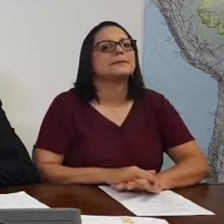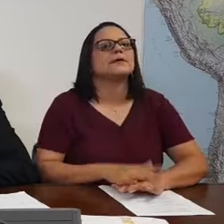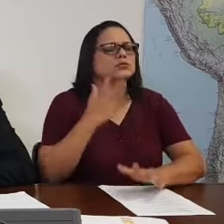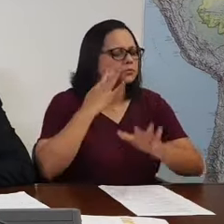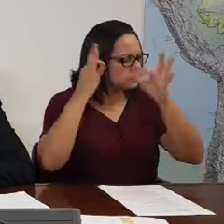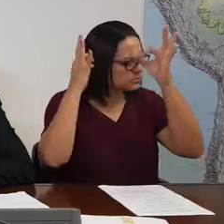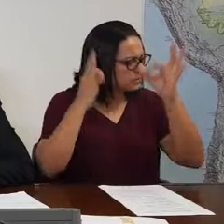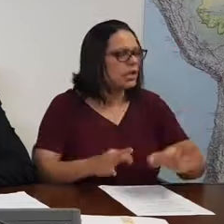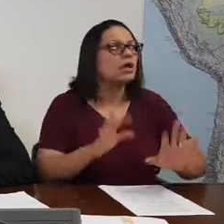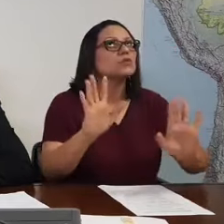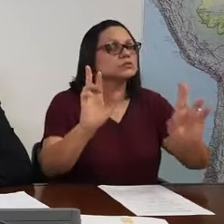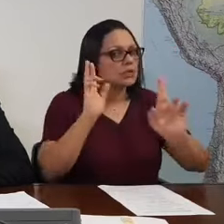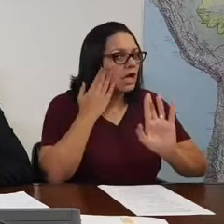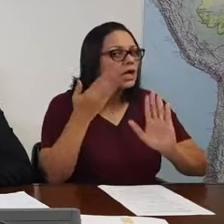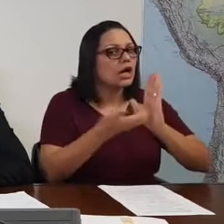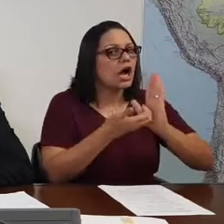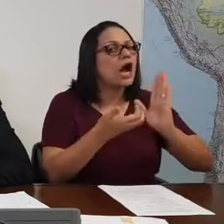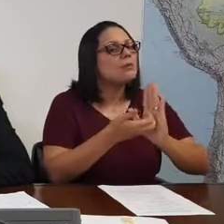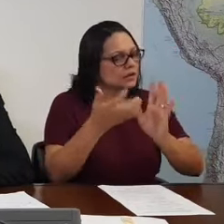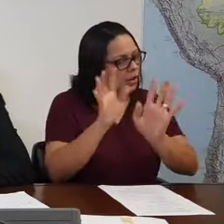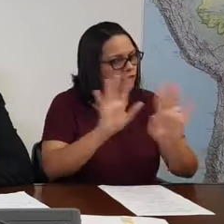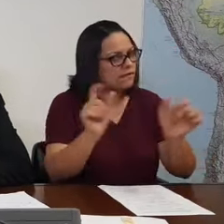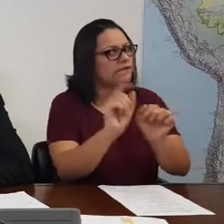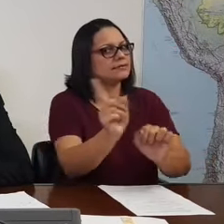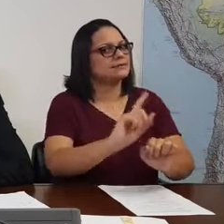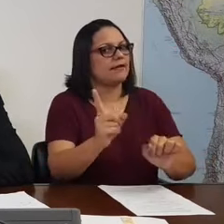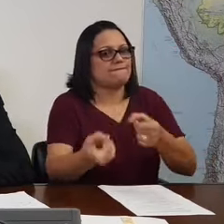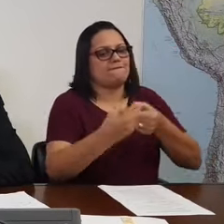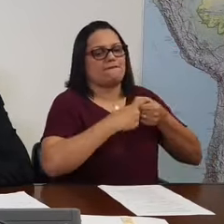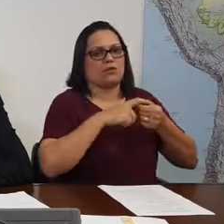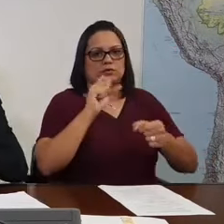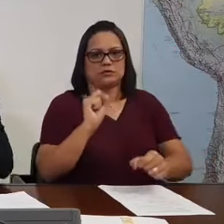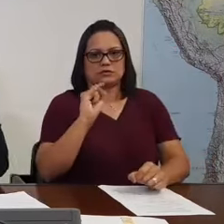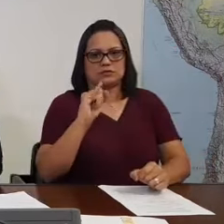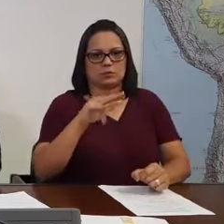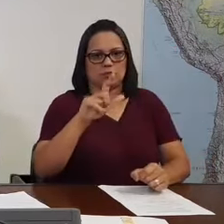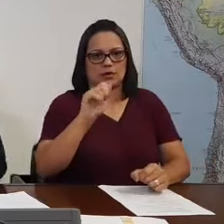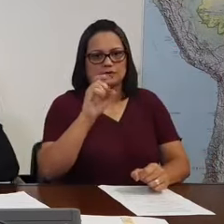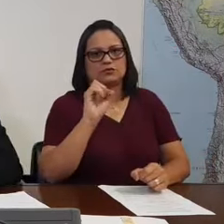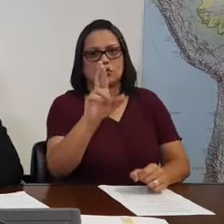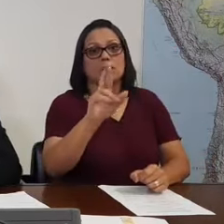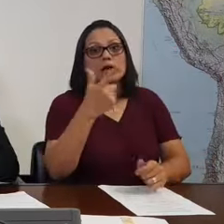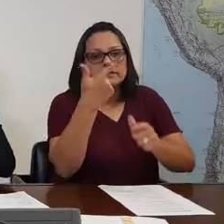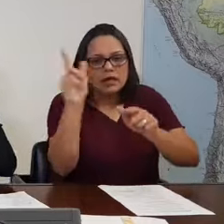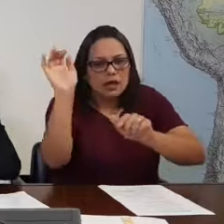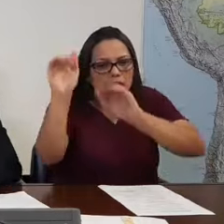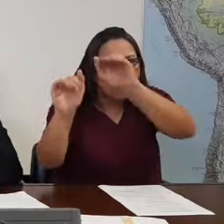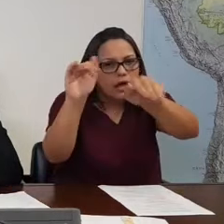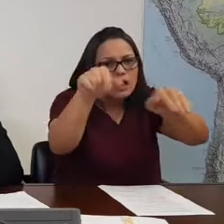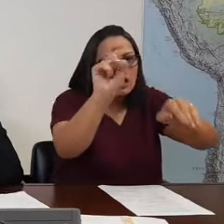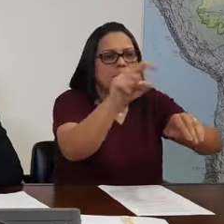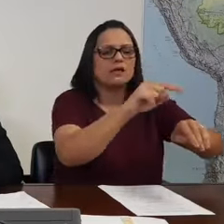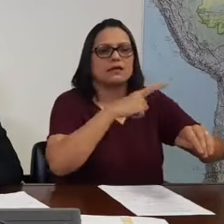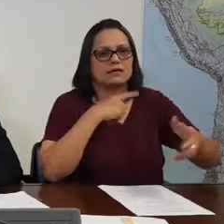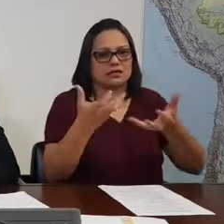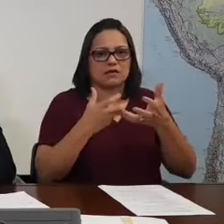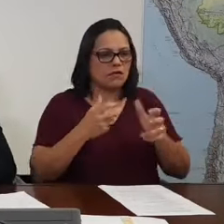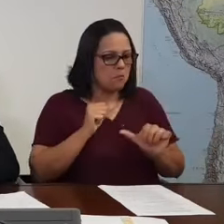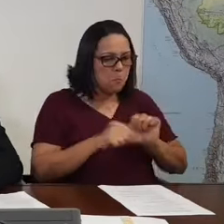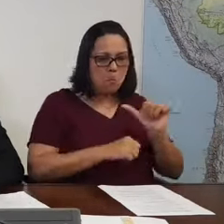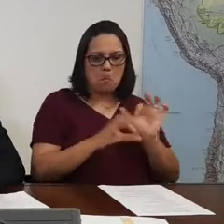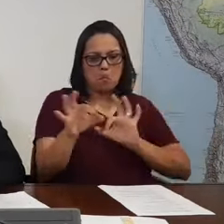convicção que a Câmara não vai fazer isso, mas sei que já tem gente lá querendo deturpar completamente esse nosso projeto que visa